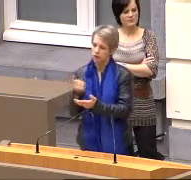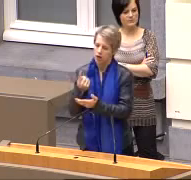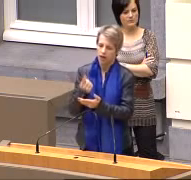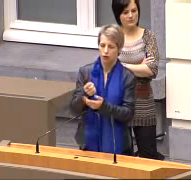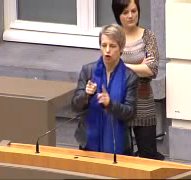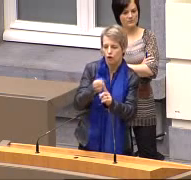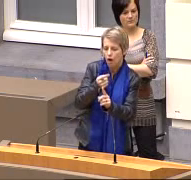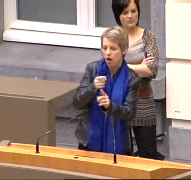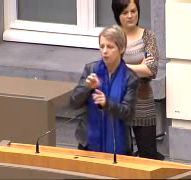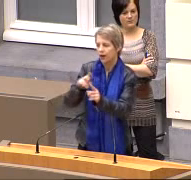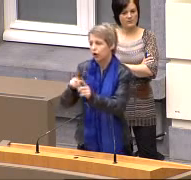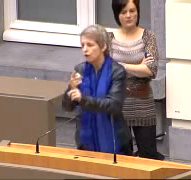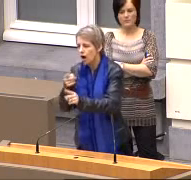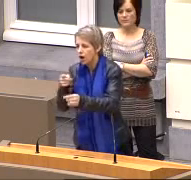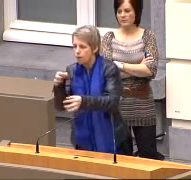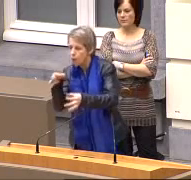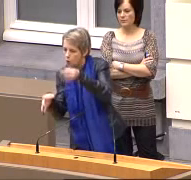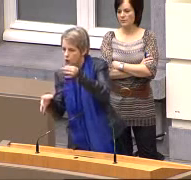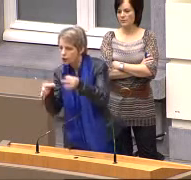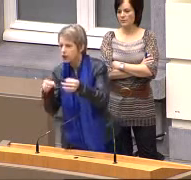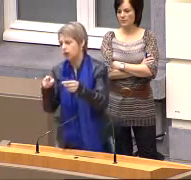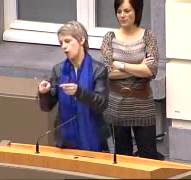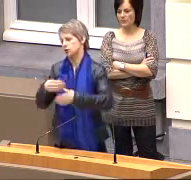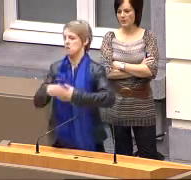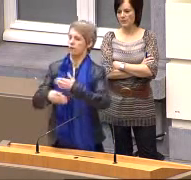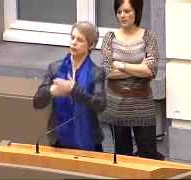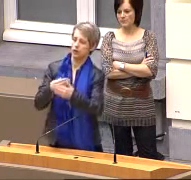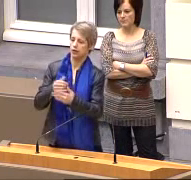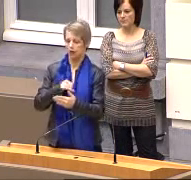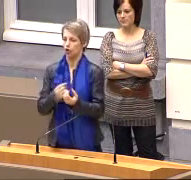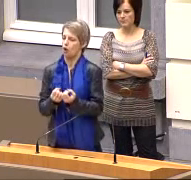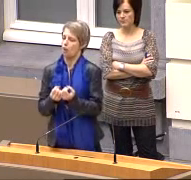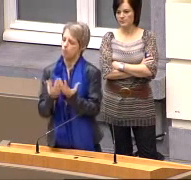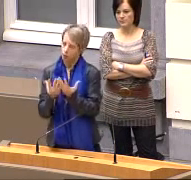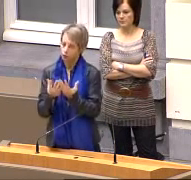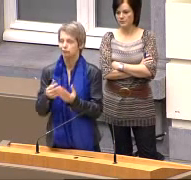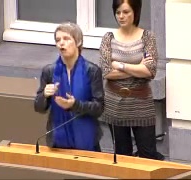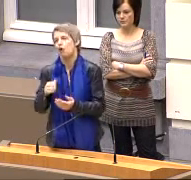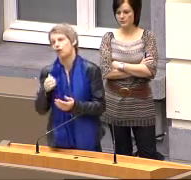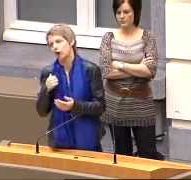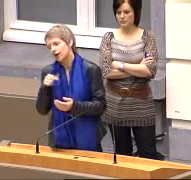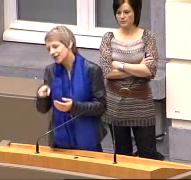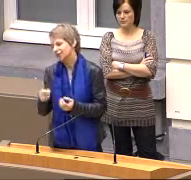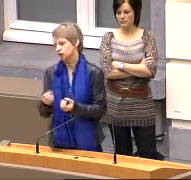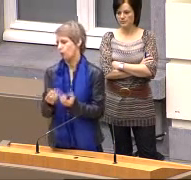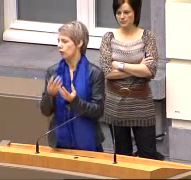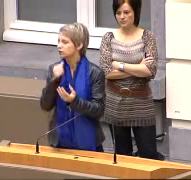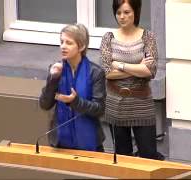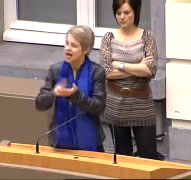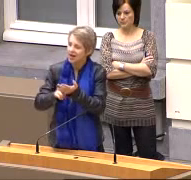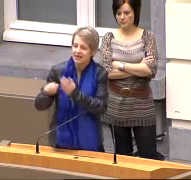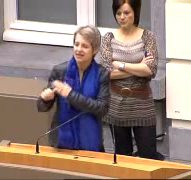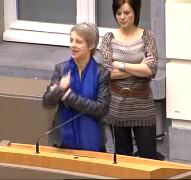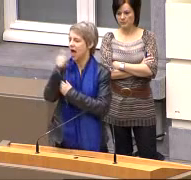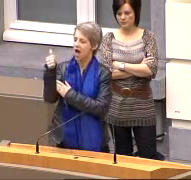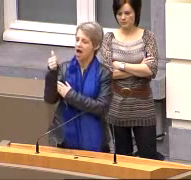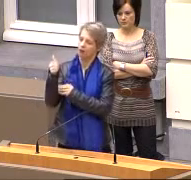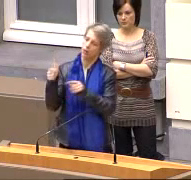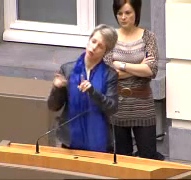wat twijfelgevallen, maar dit werd dan heel individueel bekeken en beoordeeld om een oplossing te vinden. Nu, natuurlijk is die oplossing